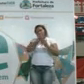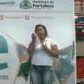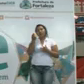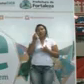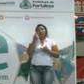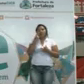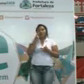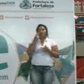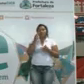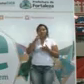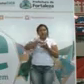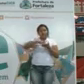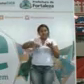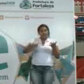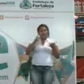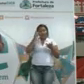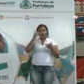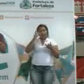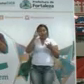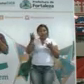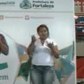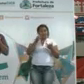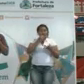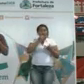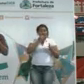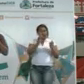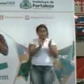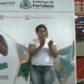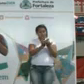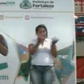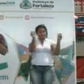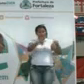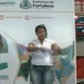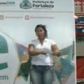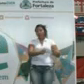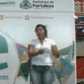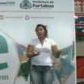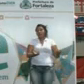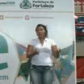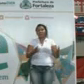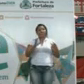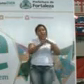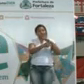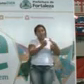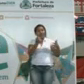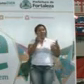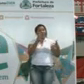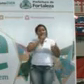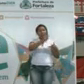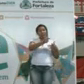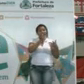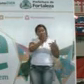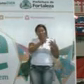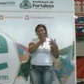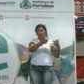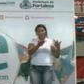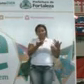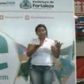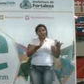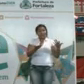quer dizer o seguinte: do mesmo jeito que pobre não presta, fica ali, ó, roubando, não sei o que, fazendo sexo